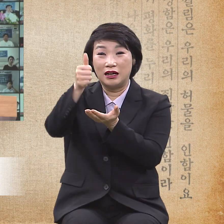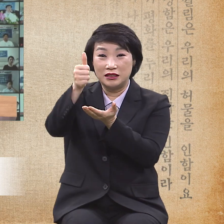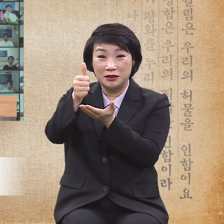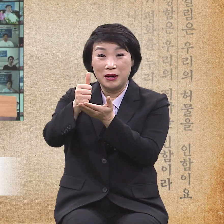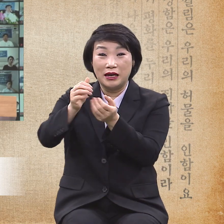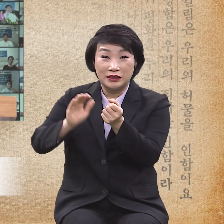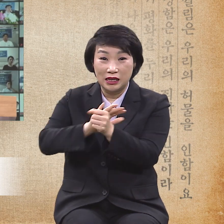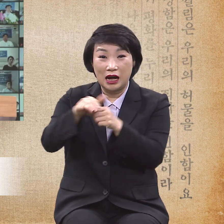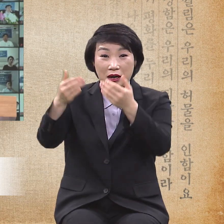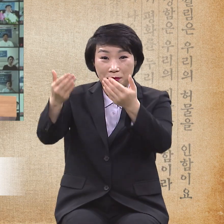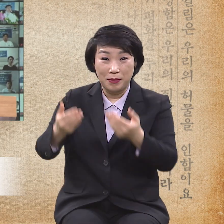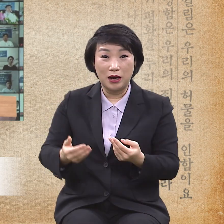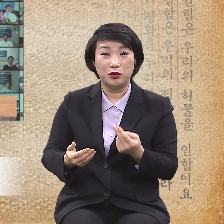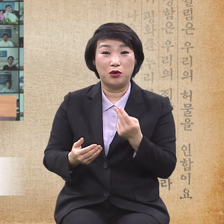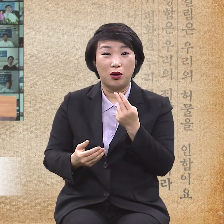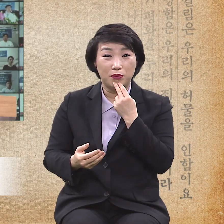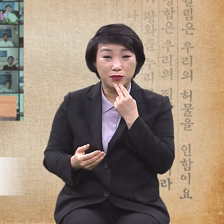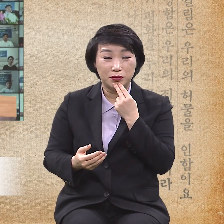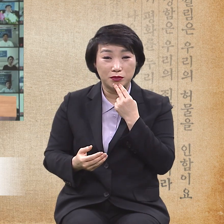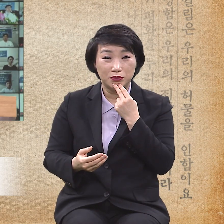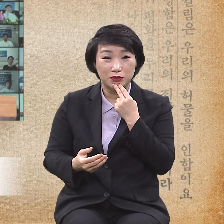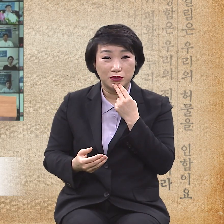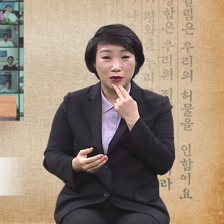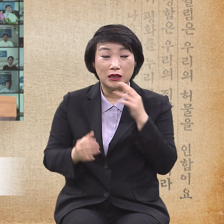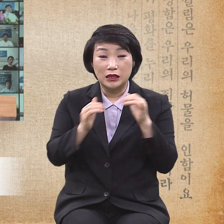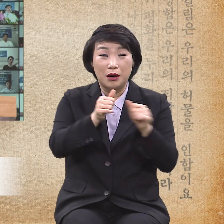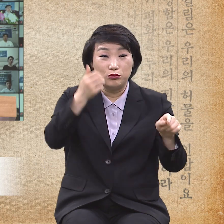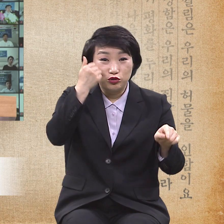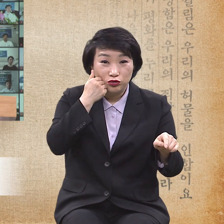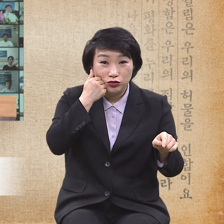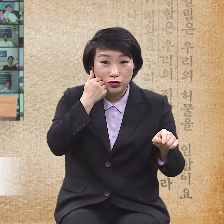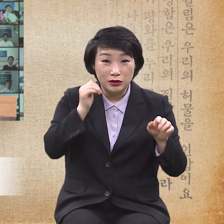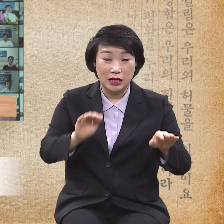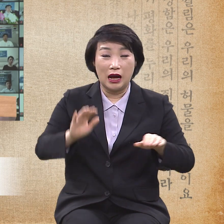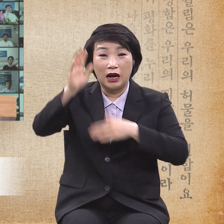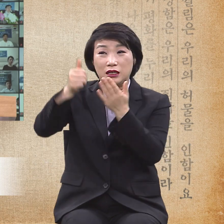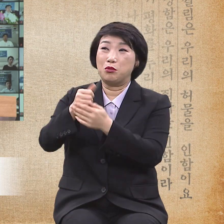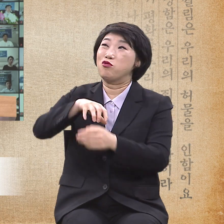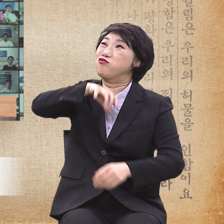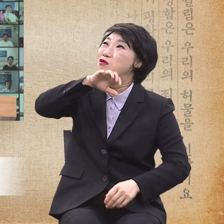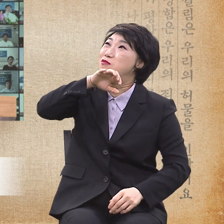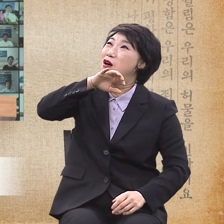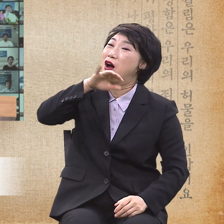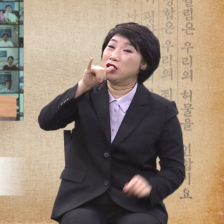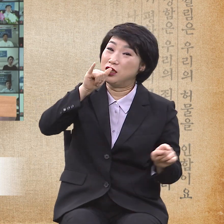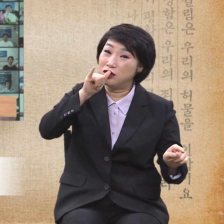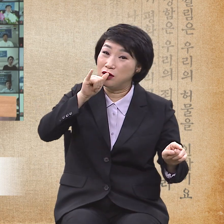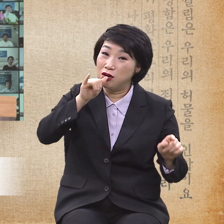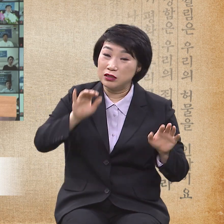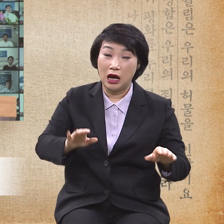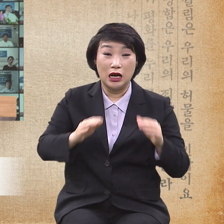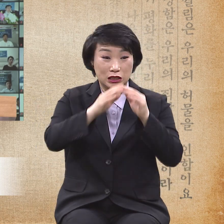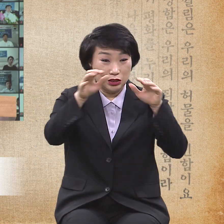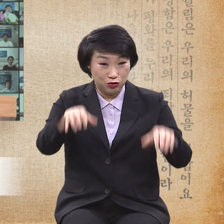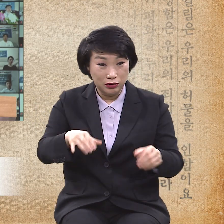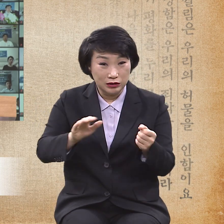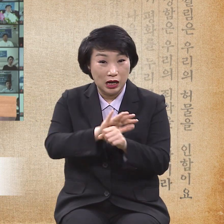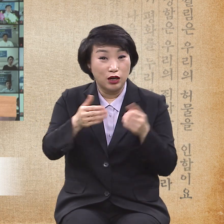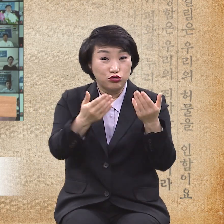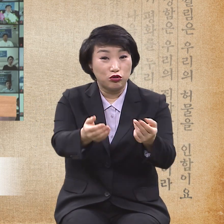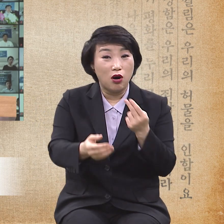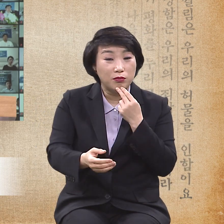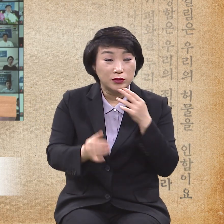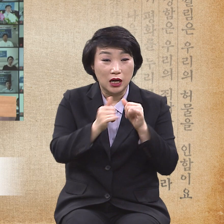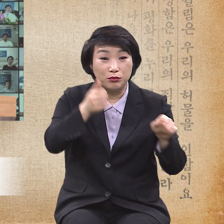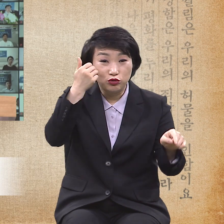하나님의 사랑을 받지 않는 자는 하나님을 원망해요. 이제 이웃을 사랑하지 않는